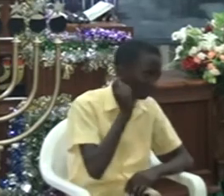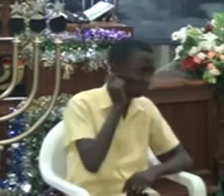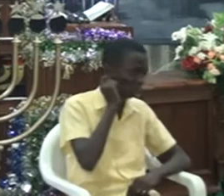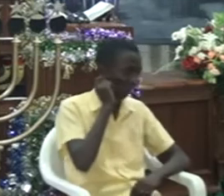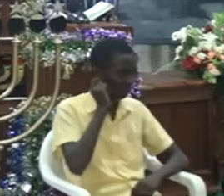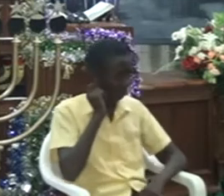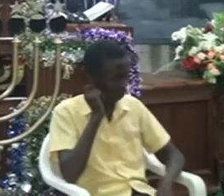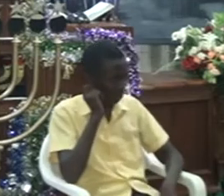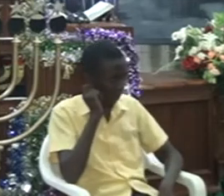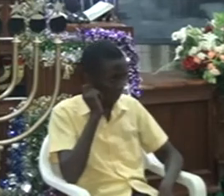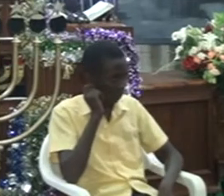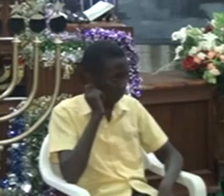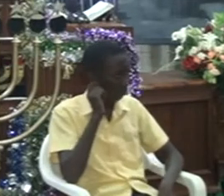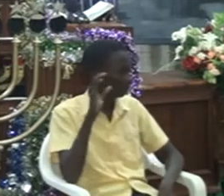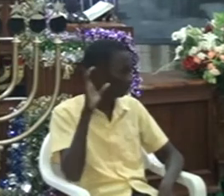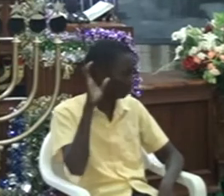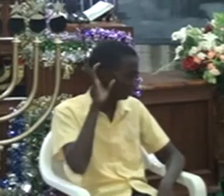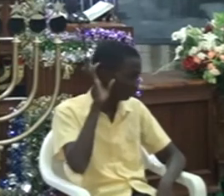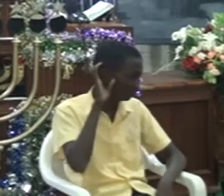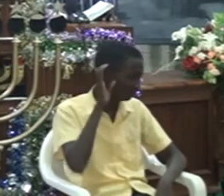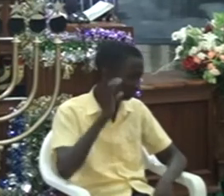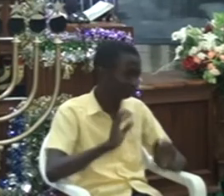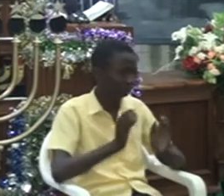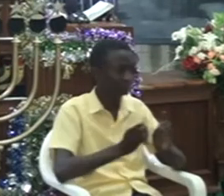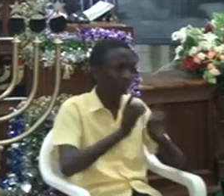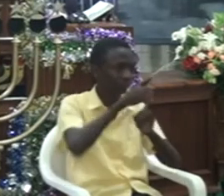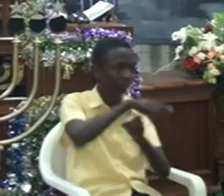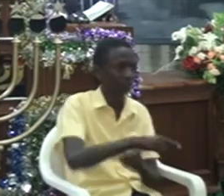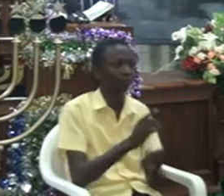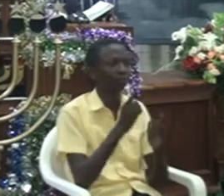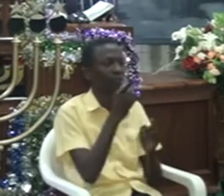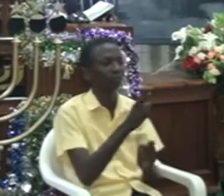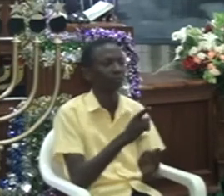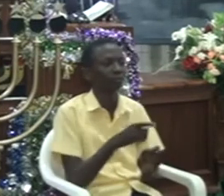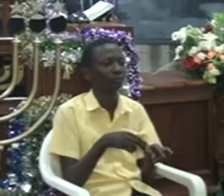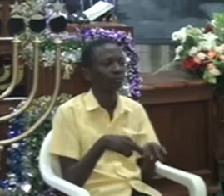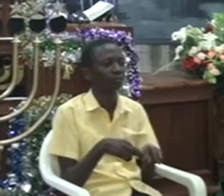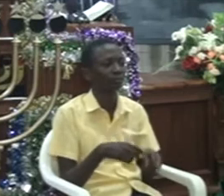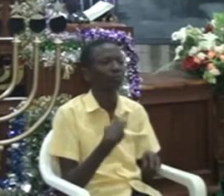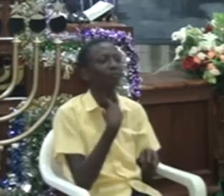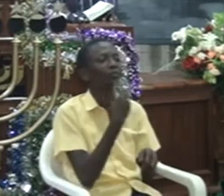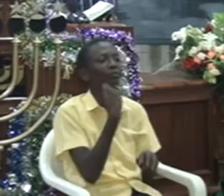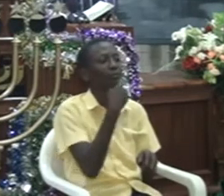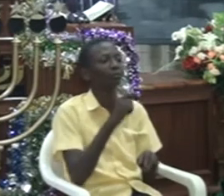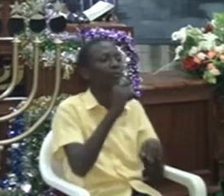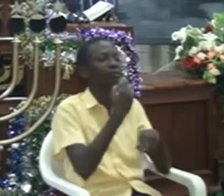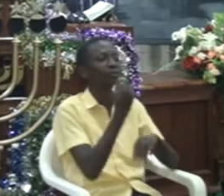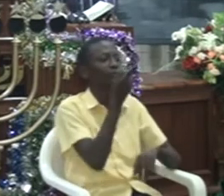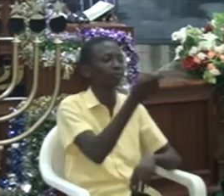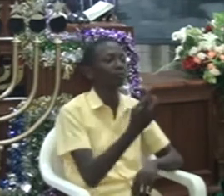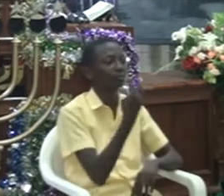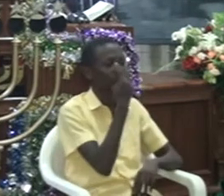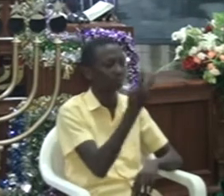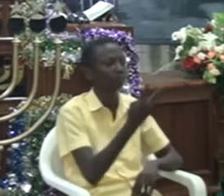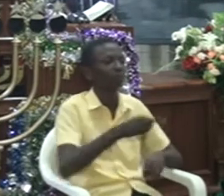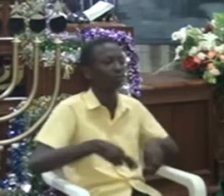Tes oreilles na masikio yako entendront derrière toi la voix qui dira voici le